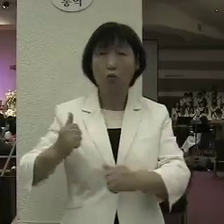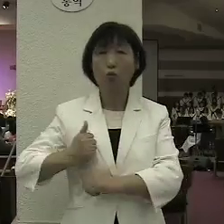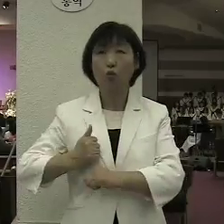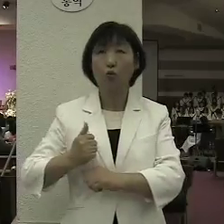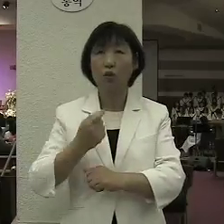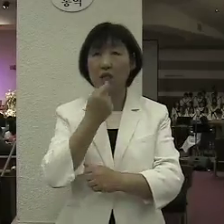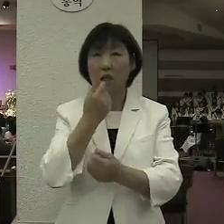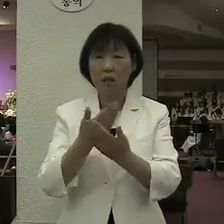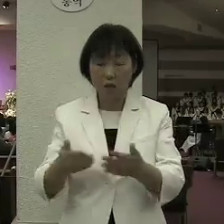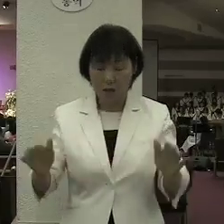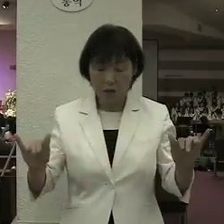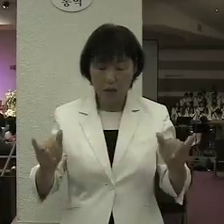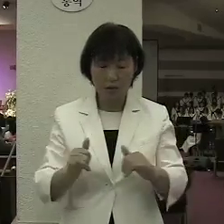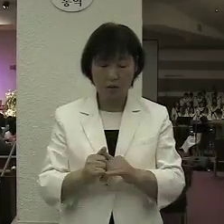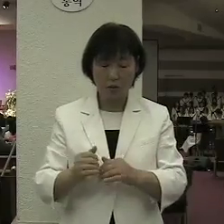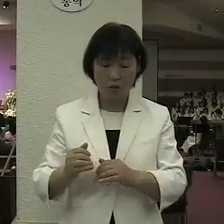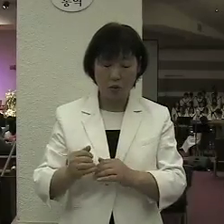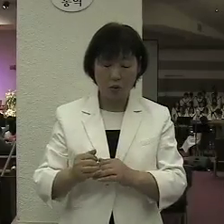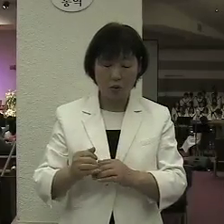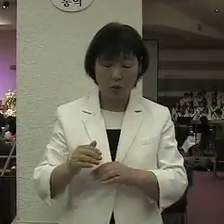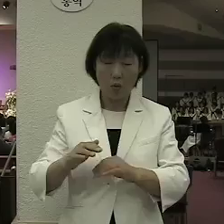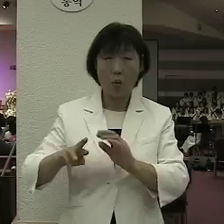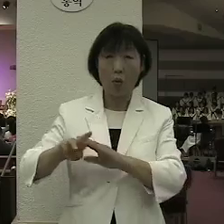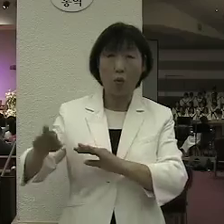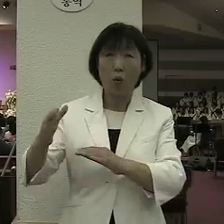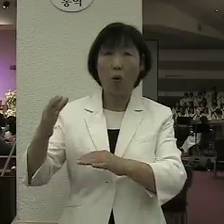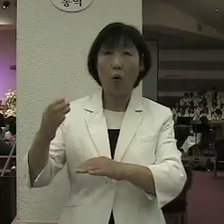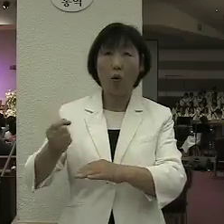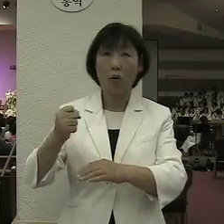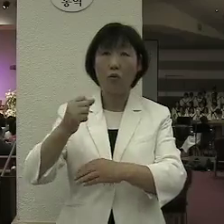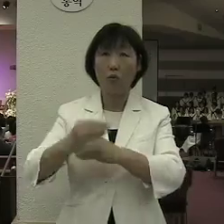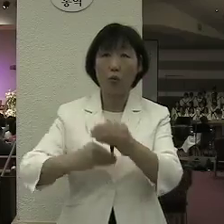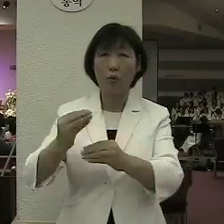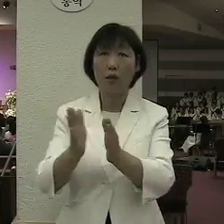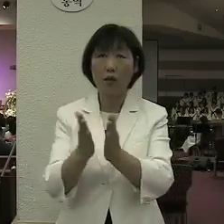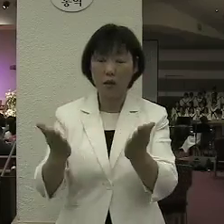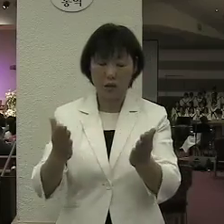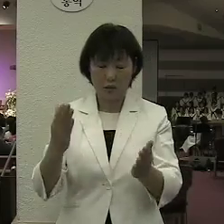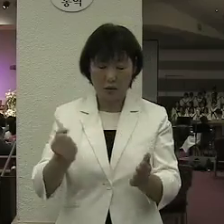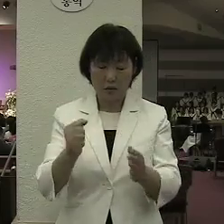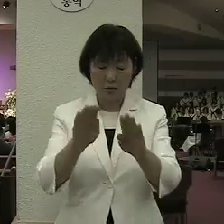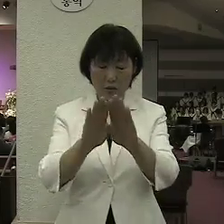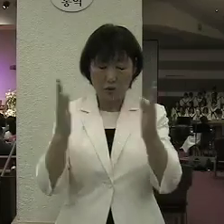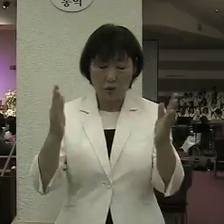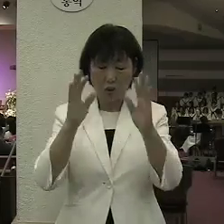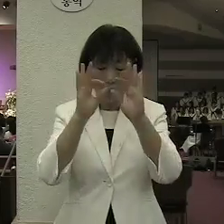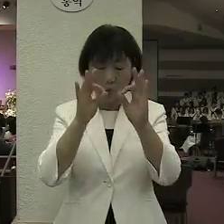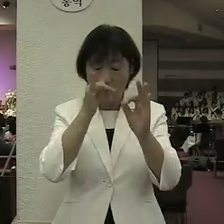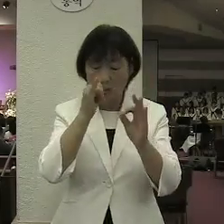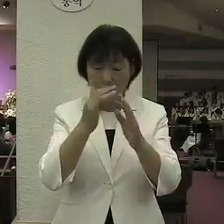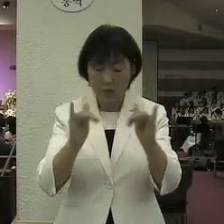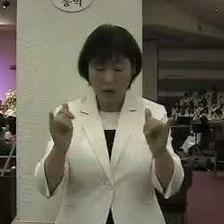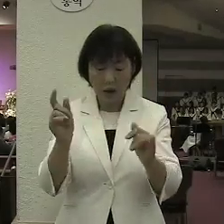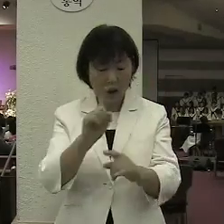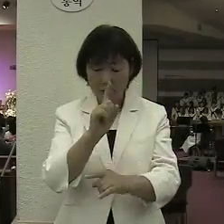책을 오른손에 들고 계십니다. 근데 그 책을 누군가 열어서 그 안에 있는 메시지를 들을 수 있어야 되는데